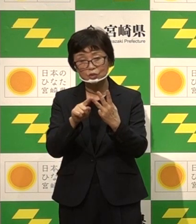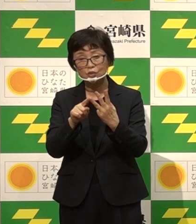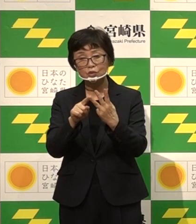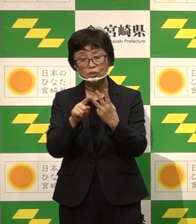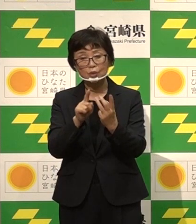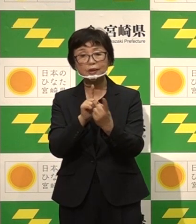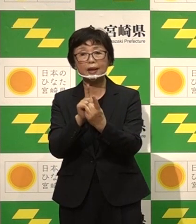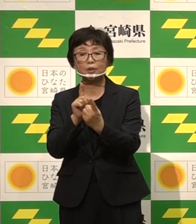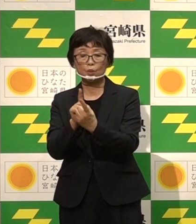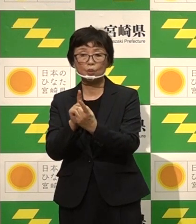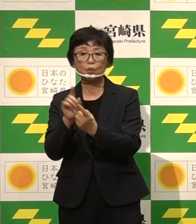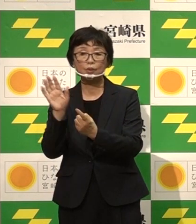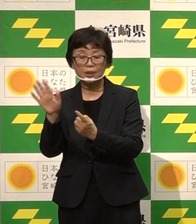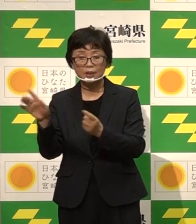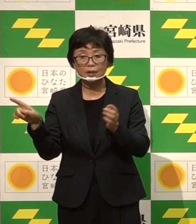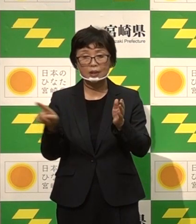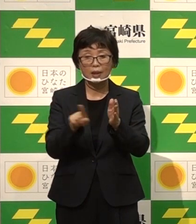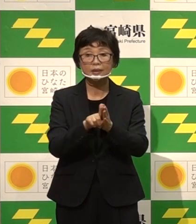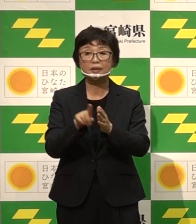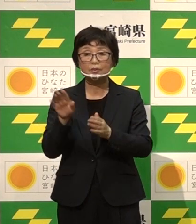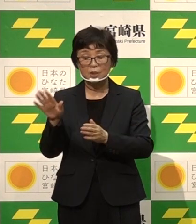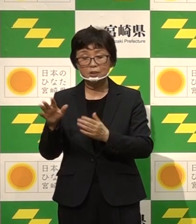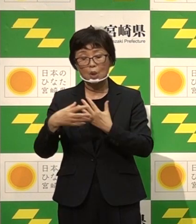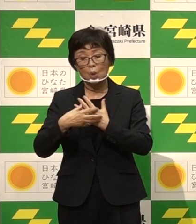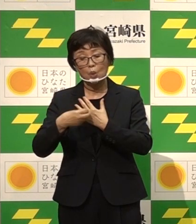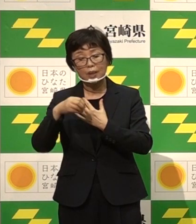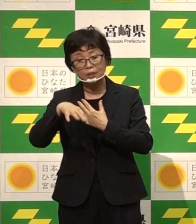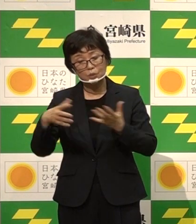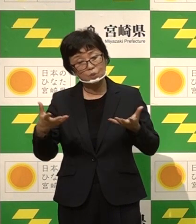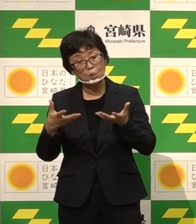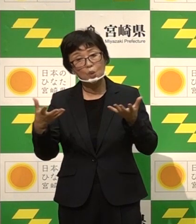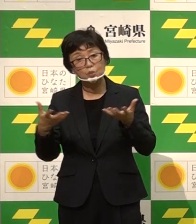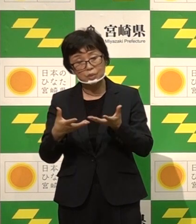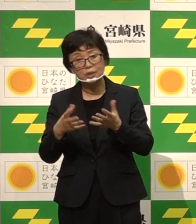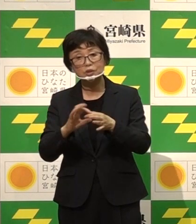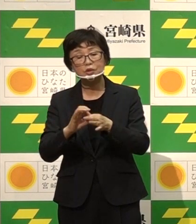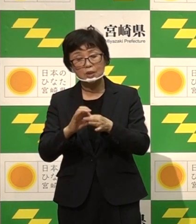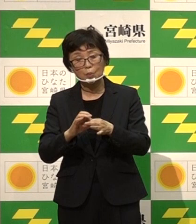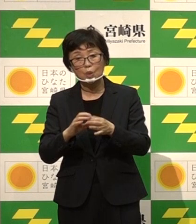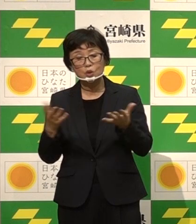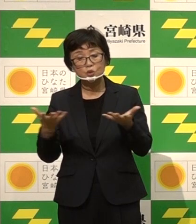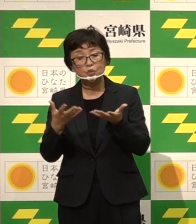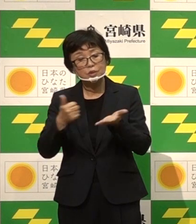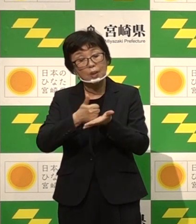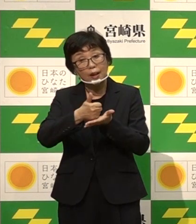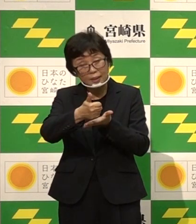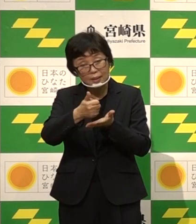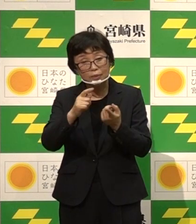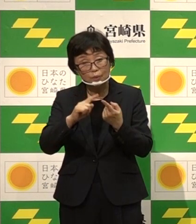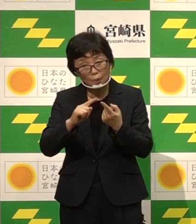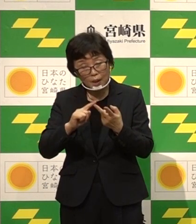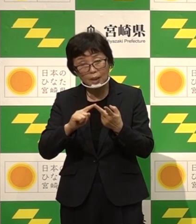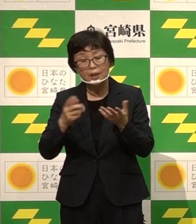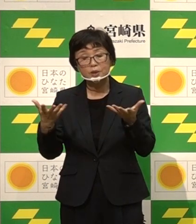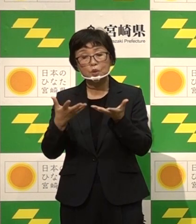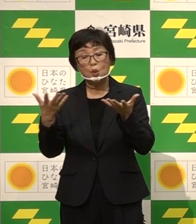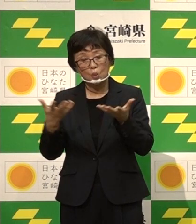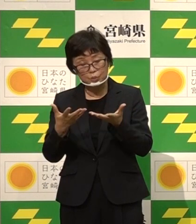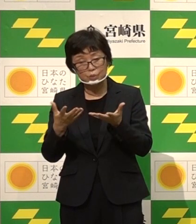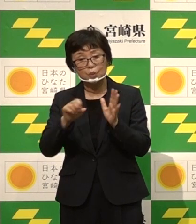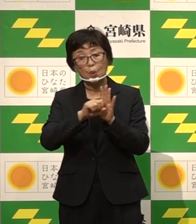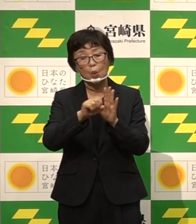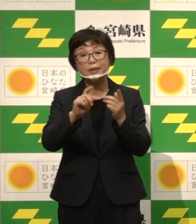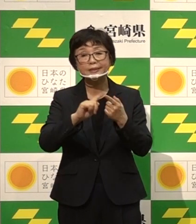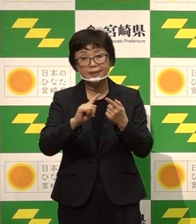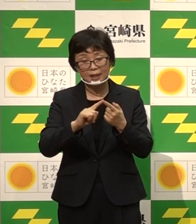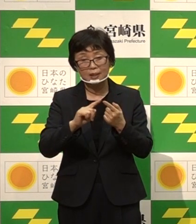対応を図っているところでありますが、保健所業務につきましても、職員の派遣等をですね、そして業務の効率化など